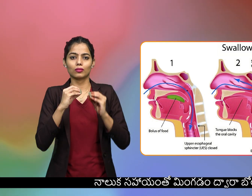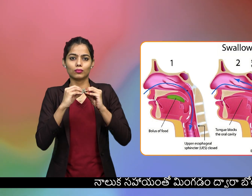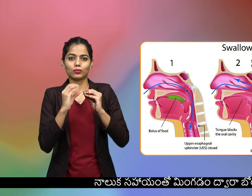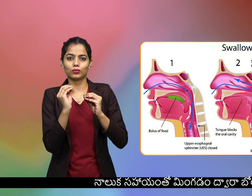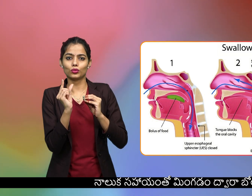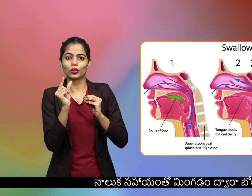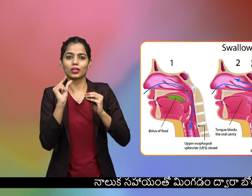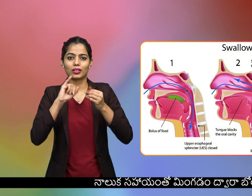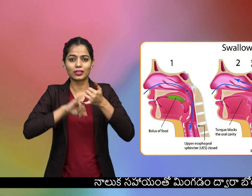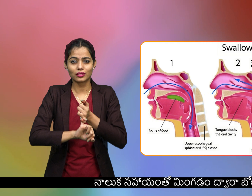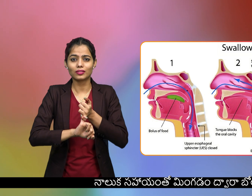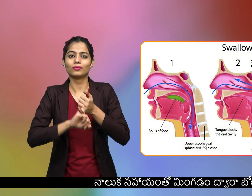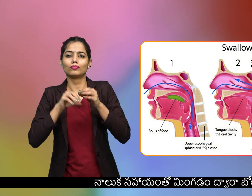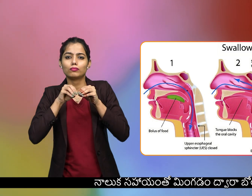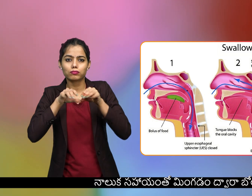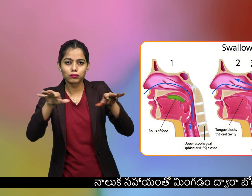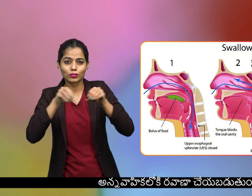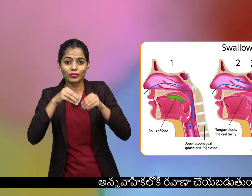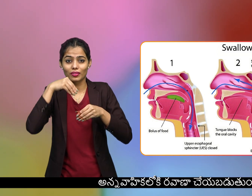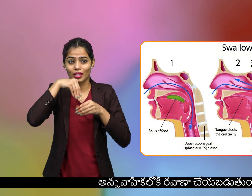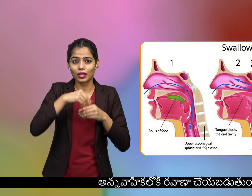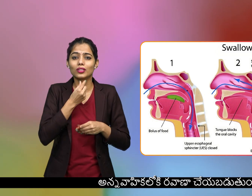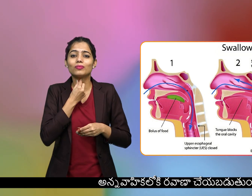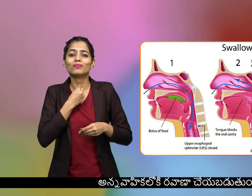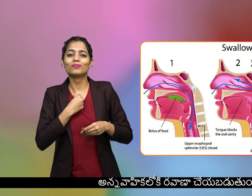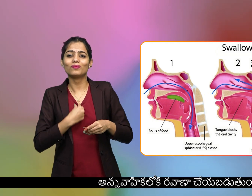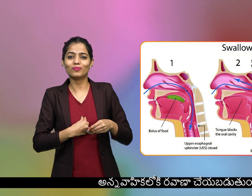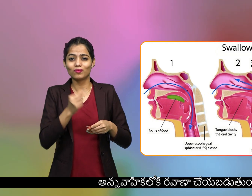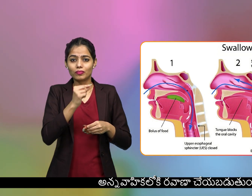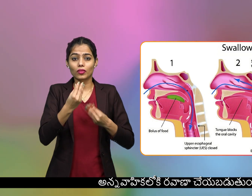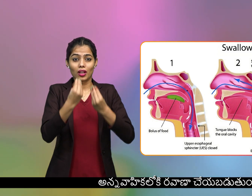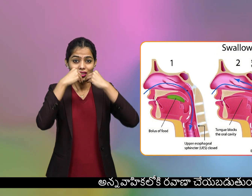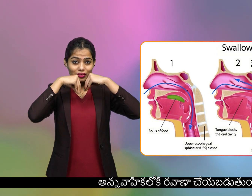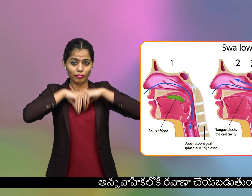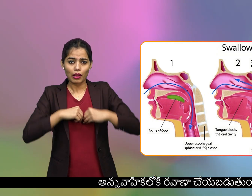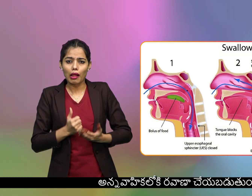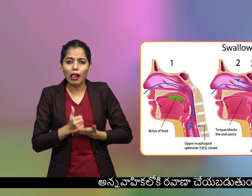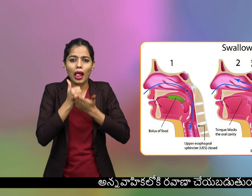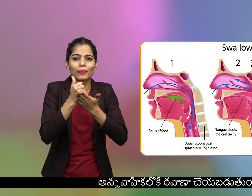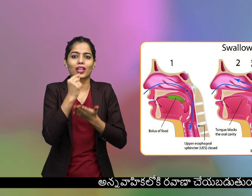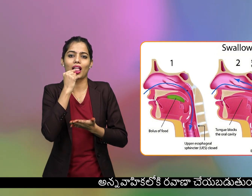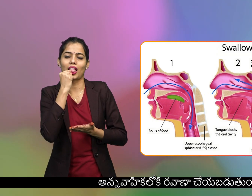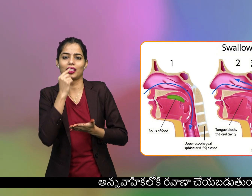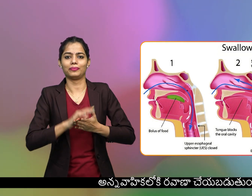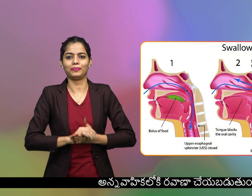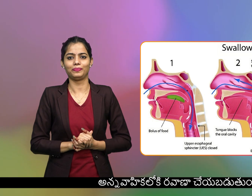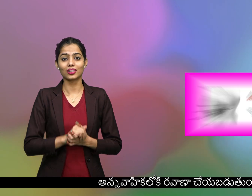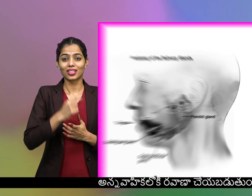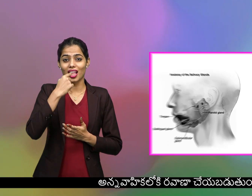నాలుక సహాయంతో మింగడం ద్వారా బోలస్ అన్నవాహికలోకి రవాణా చేయబడుతుంది.